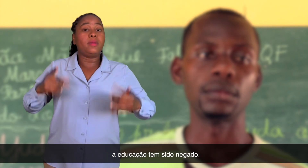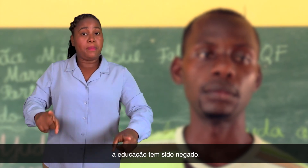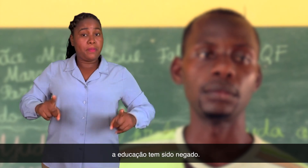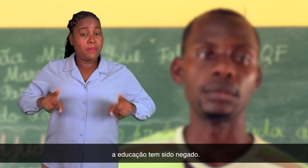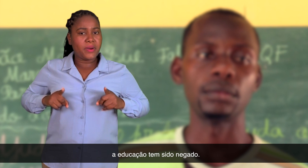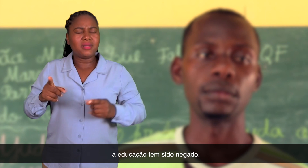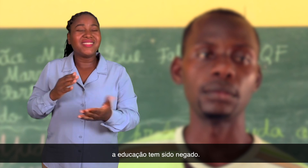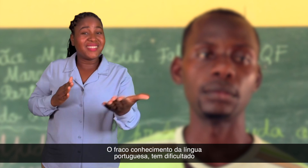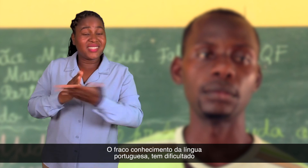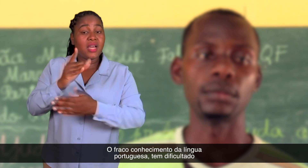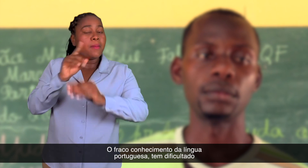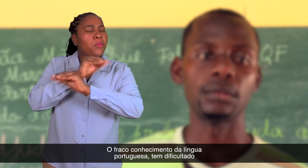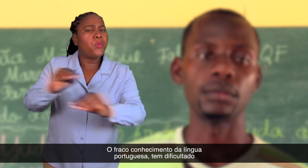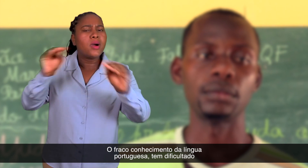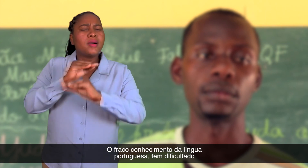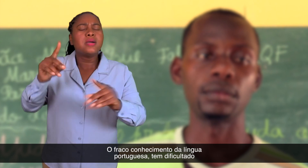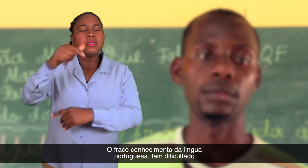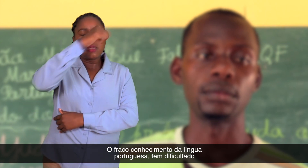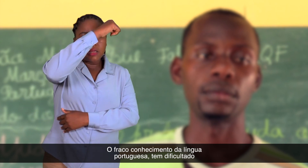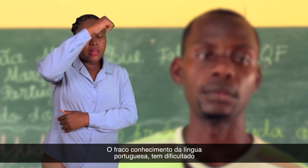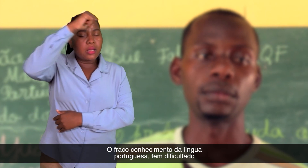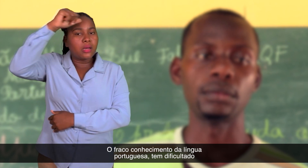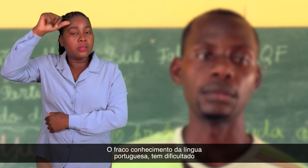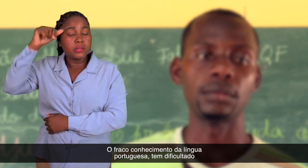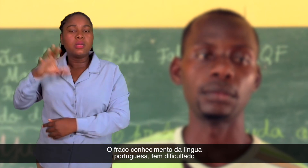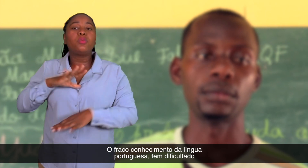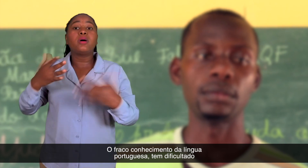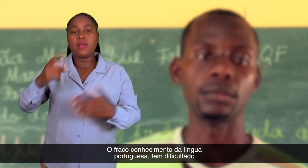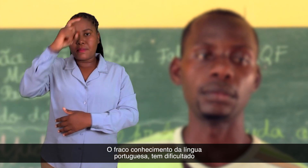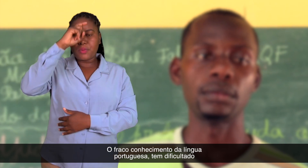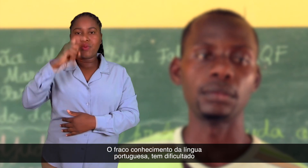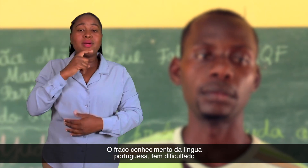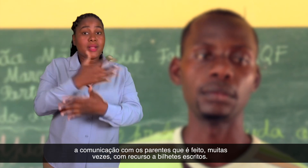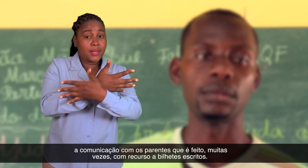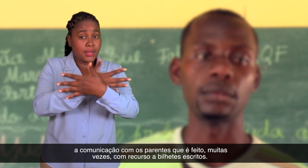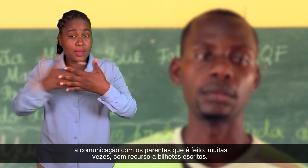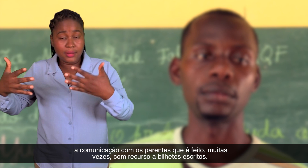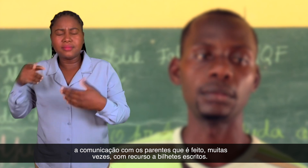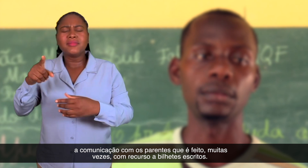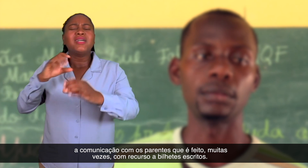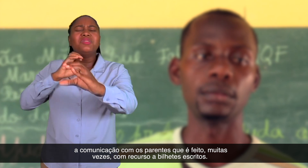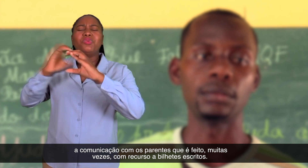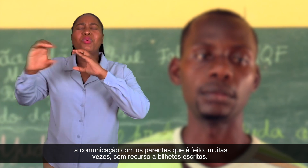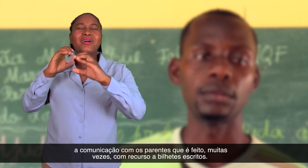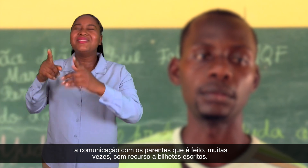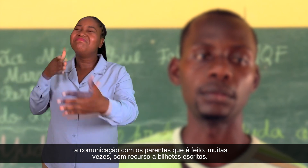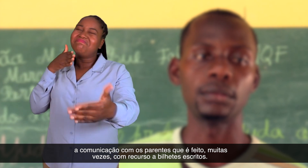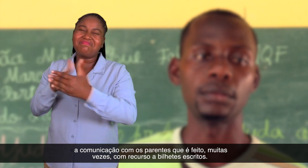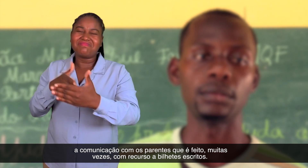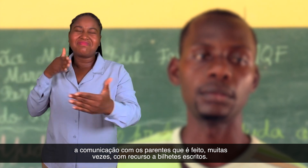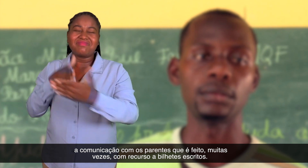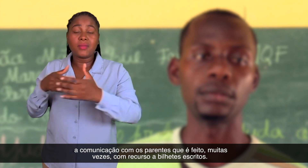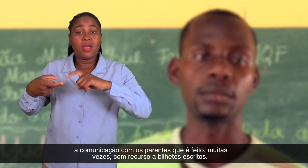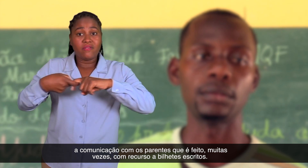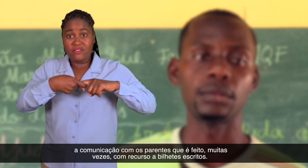tem sido negado. O fraco conhecimento da língua portuguesa tem dificultado a comunicação com os parentes, que